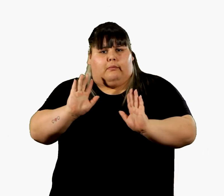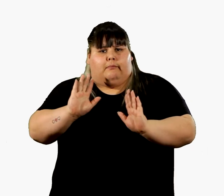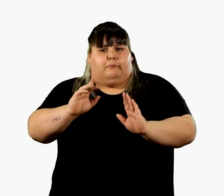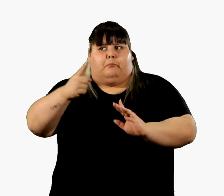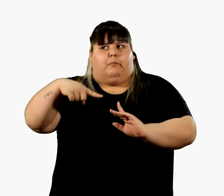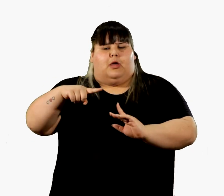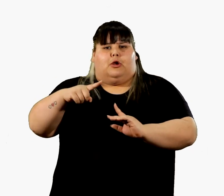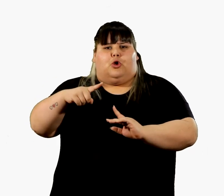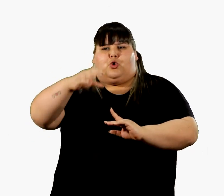someterá